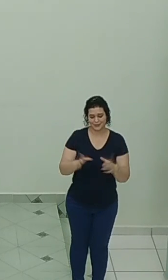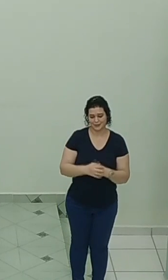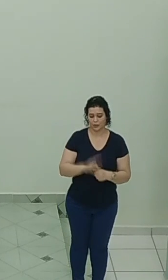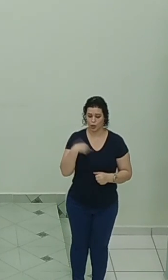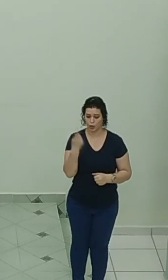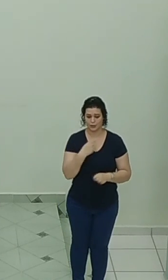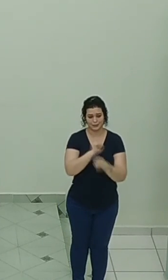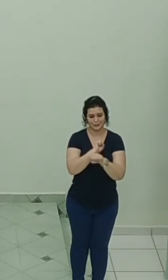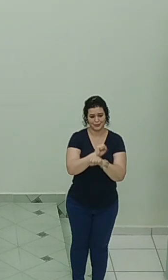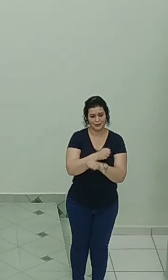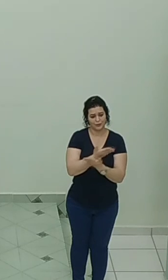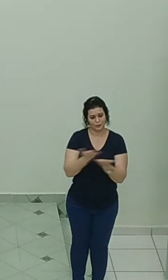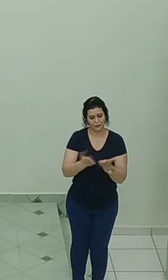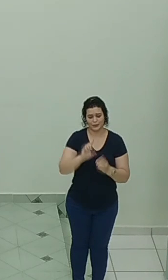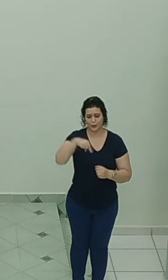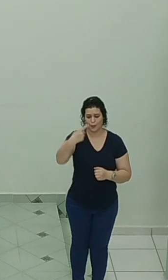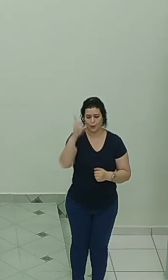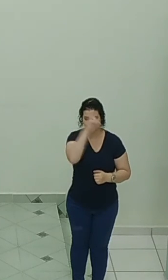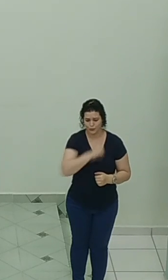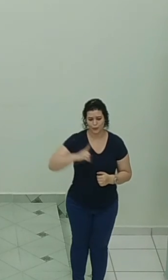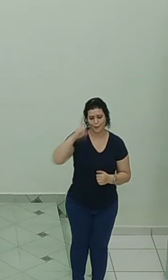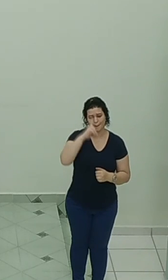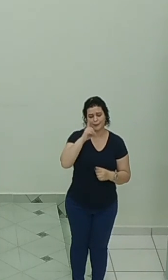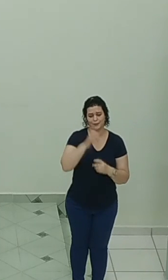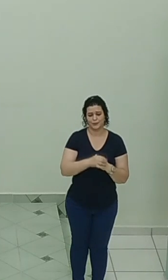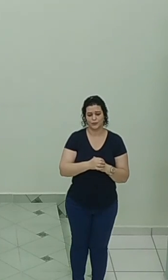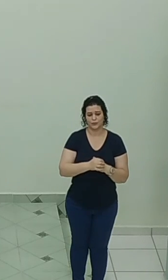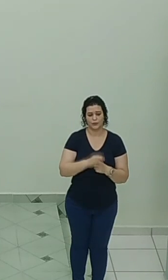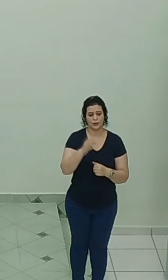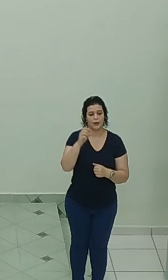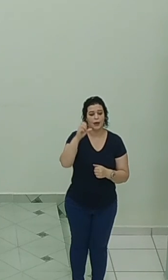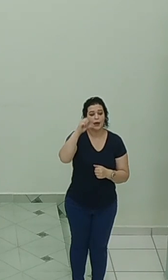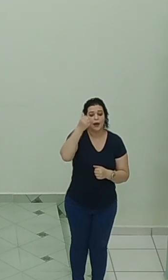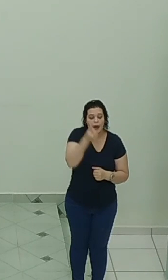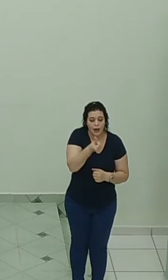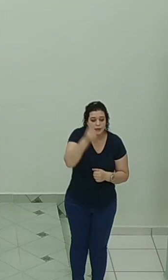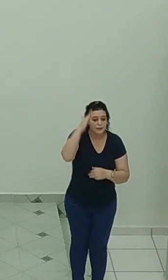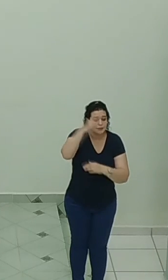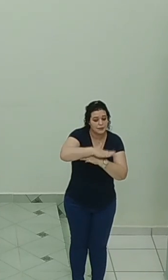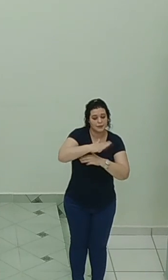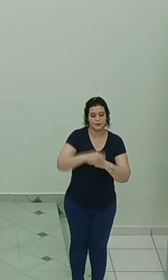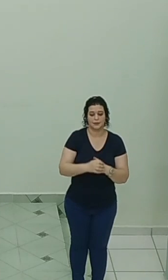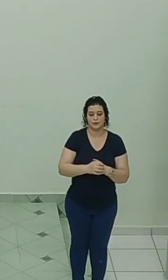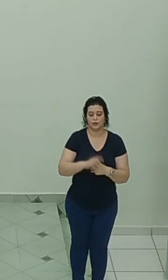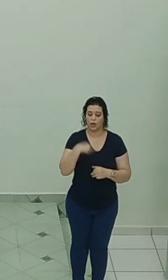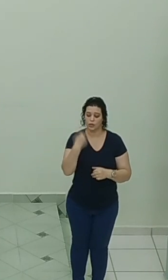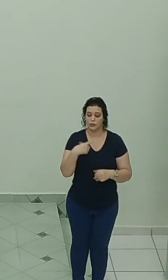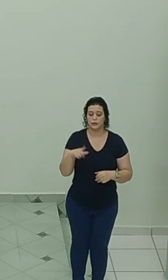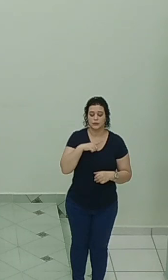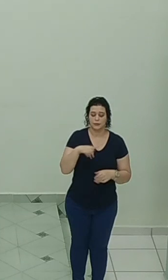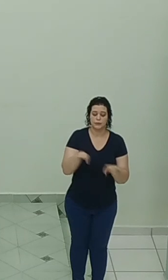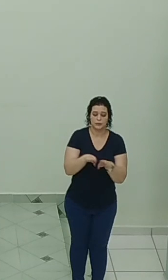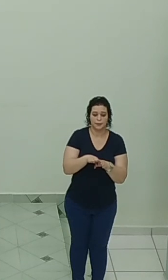Esperamos você na próxima reunião, domingo que vem, às 18 horas. Nós temos também a nossa escola dominical,